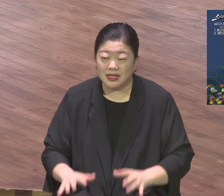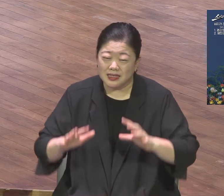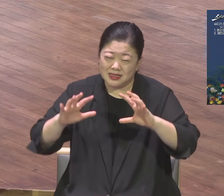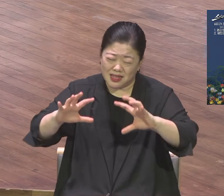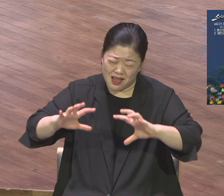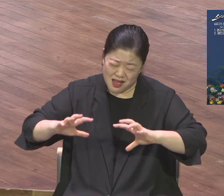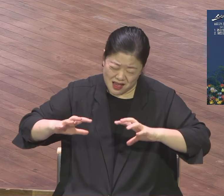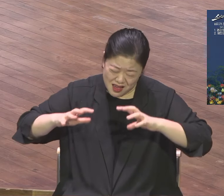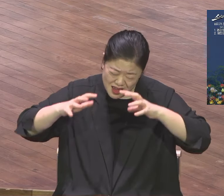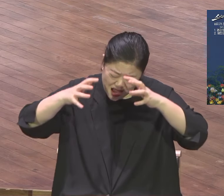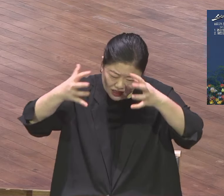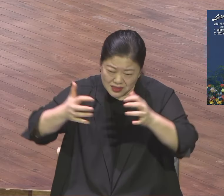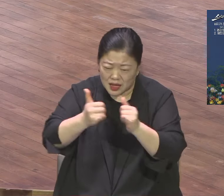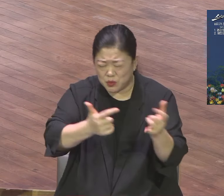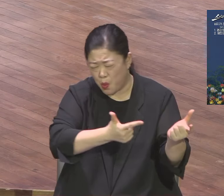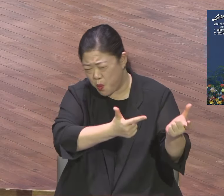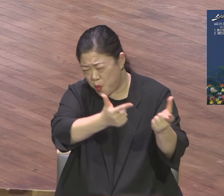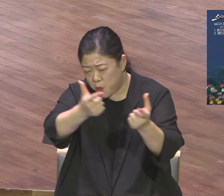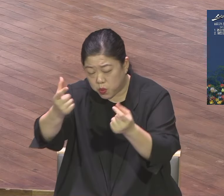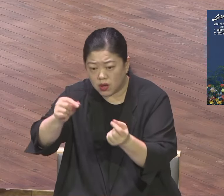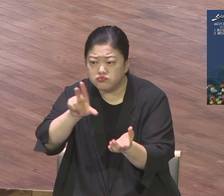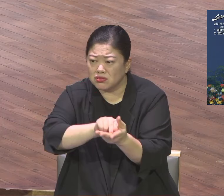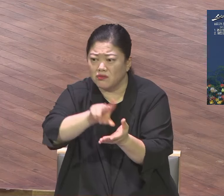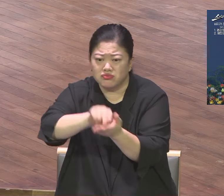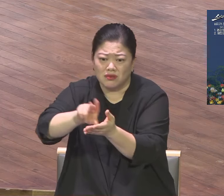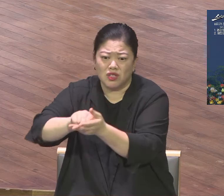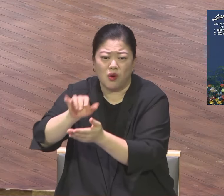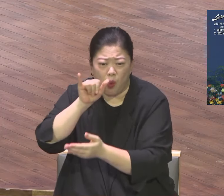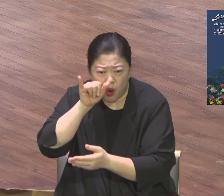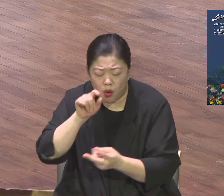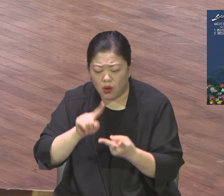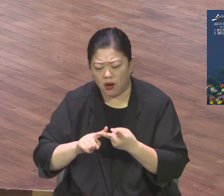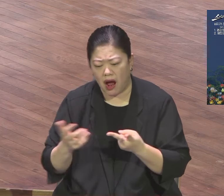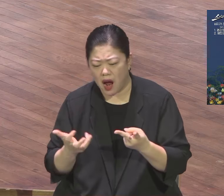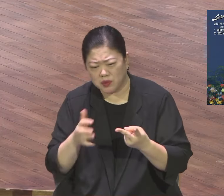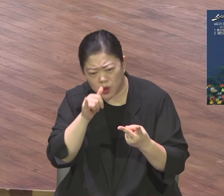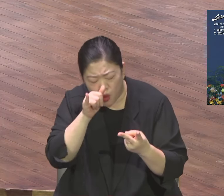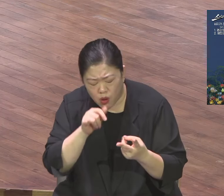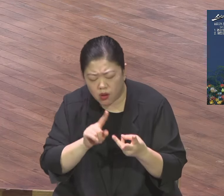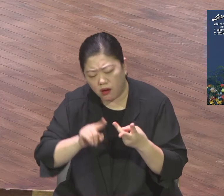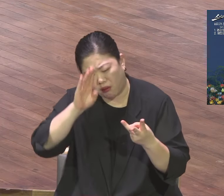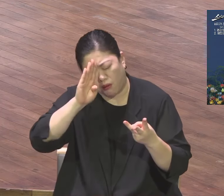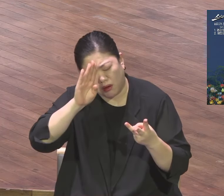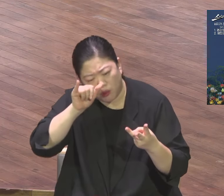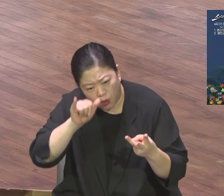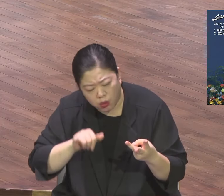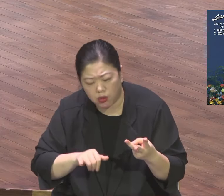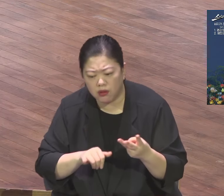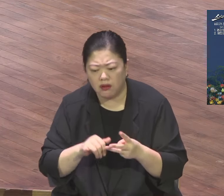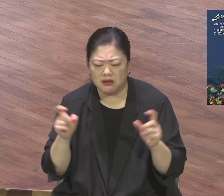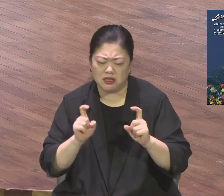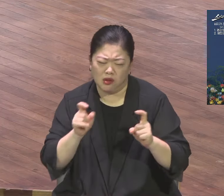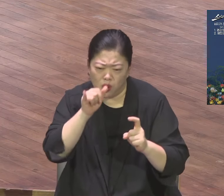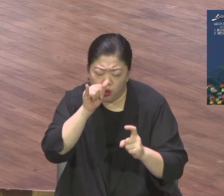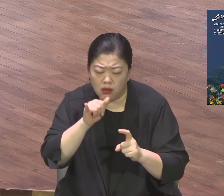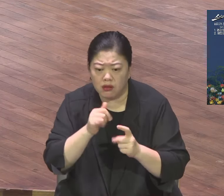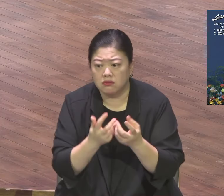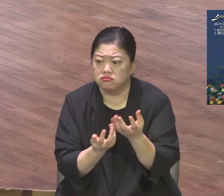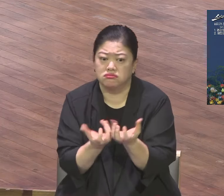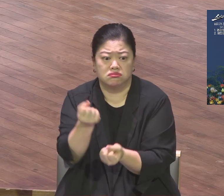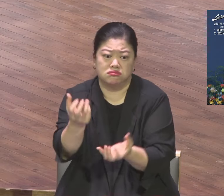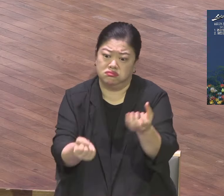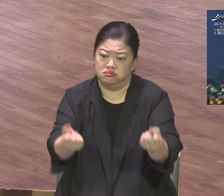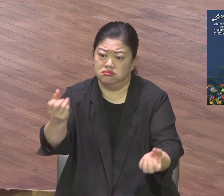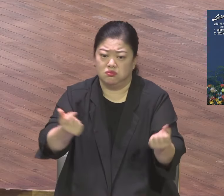다 문제가 옵니다. 이런저런 어려움이, 아픔이 있습니다. 가정가정마다 없을 수가 없어요. 창세기 3장에 사는